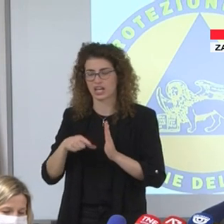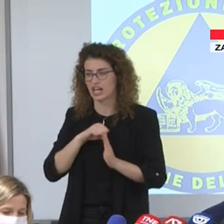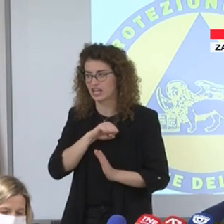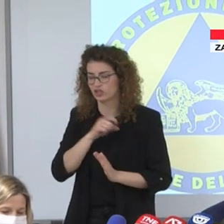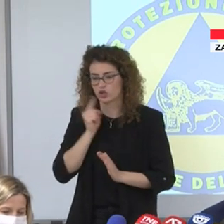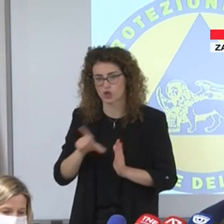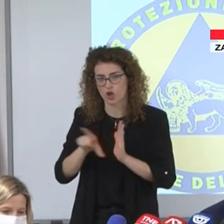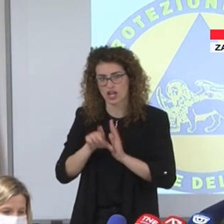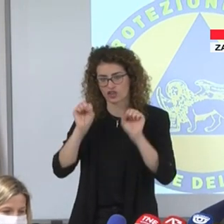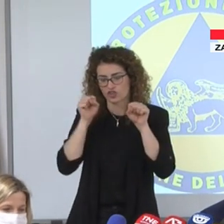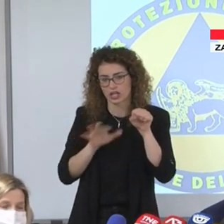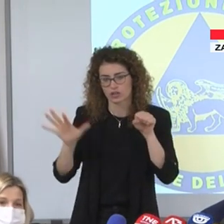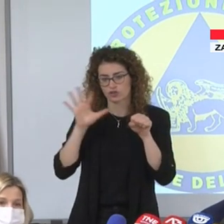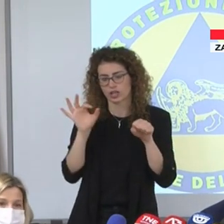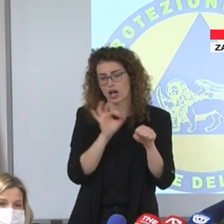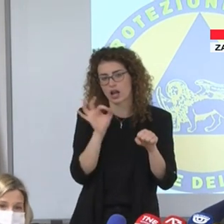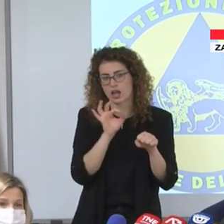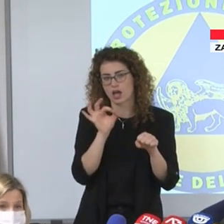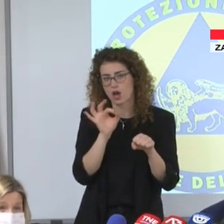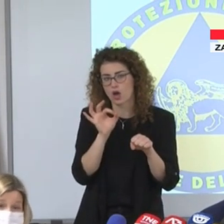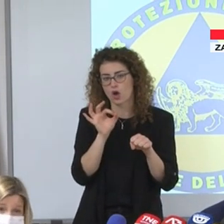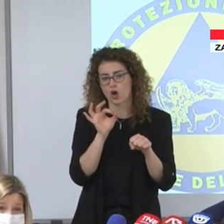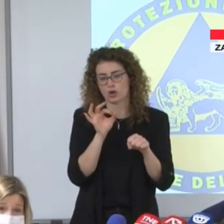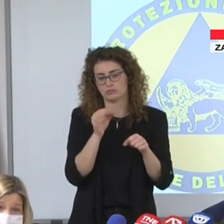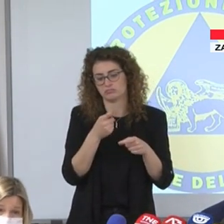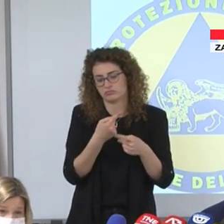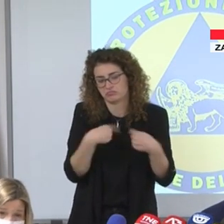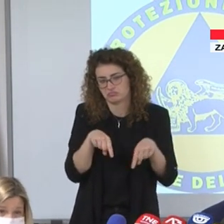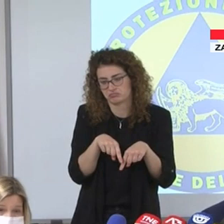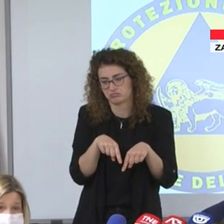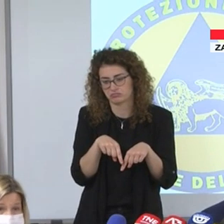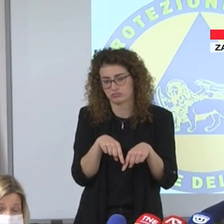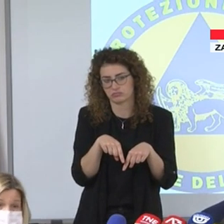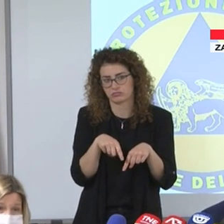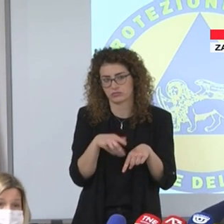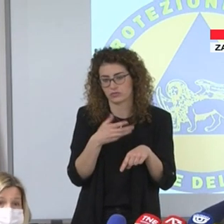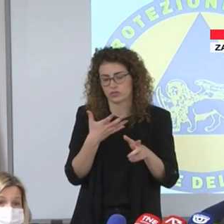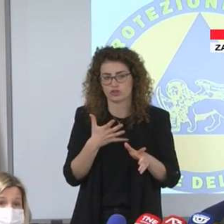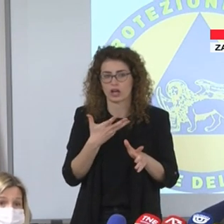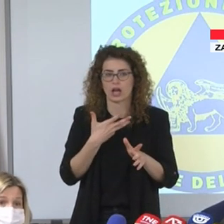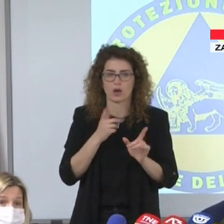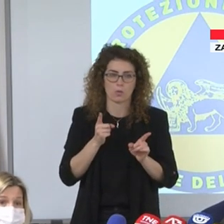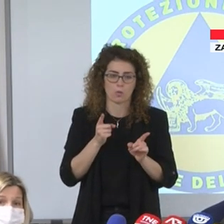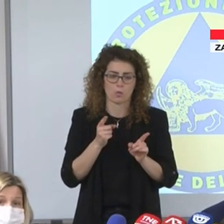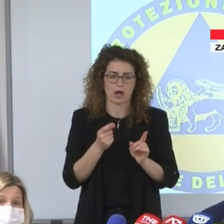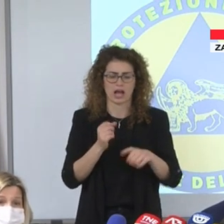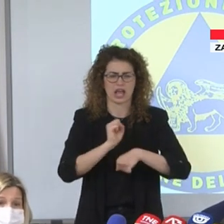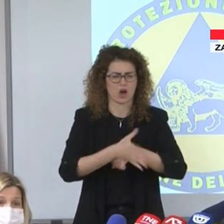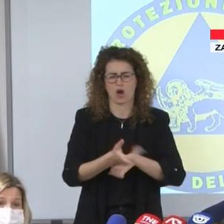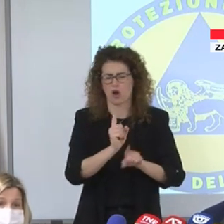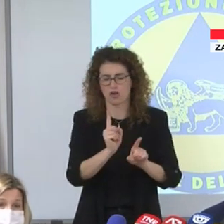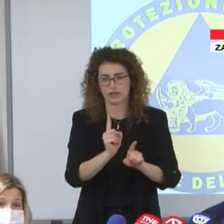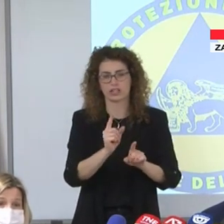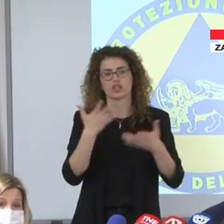legge regionale o comunque un regolamento interno che prevede già senza epidemia, senza emergenza, i 12 metri per quanto ci